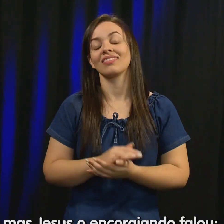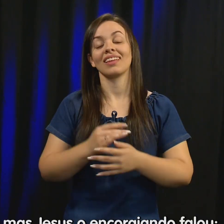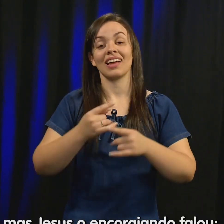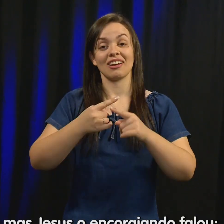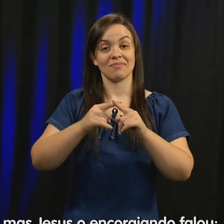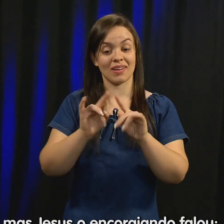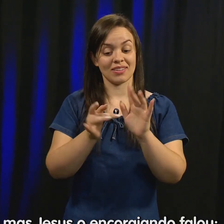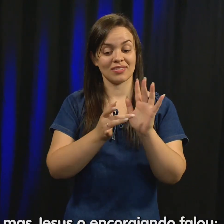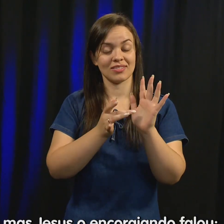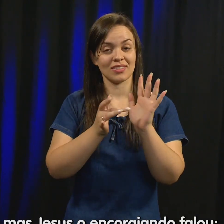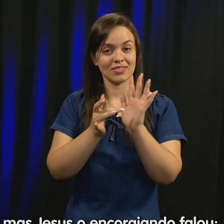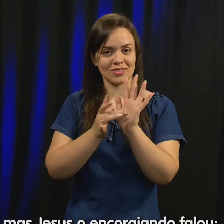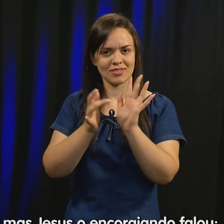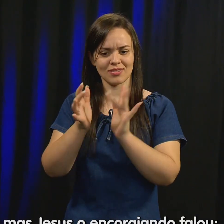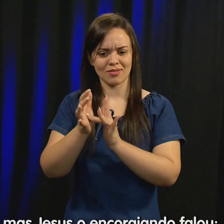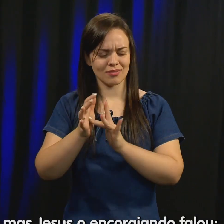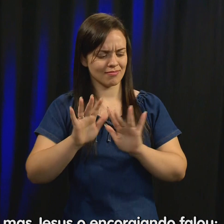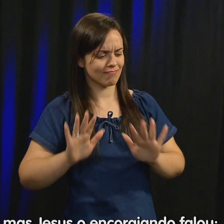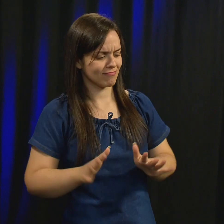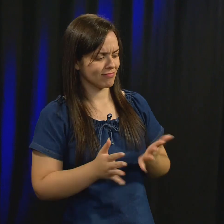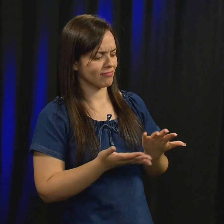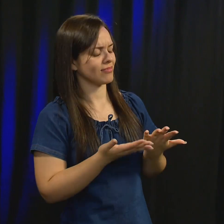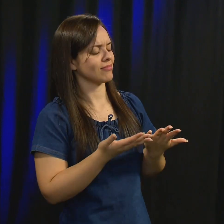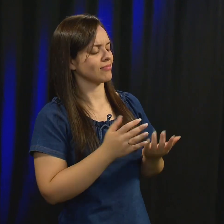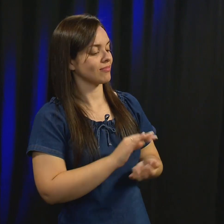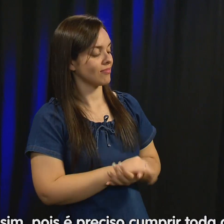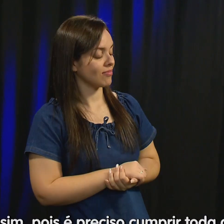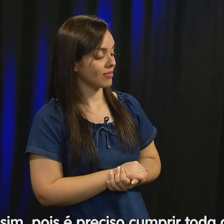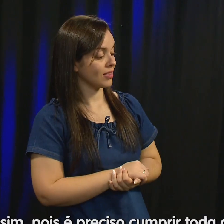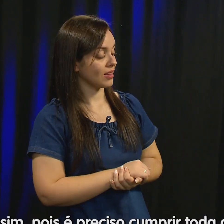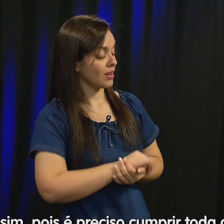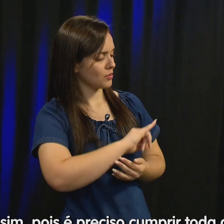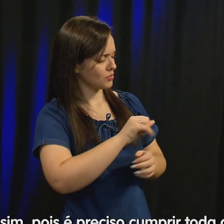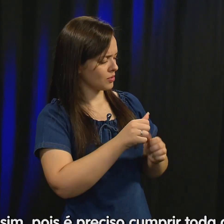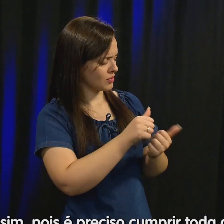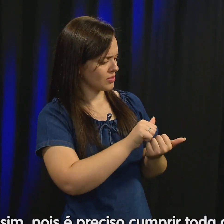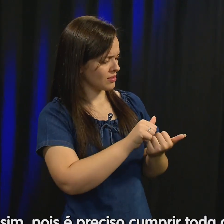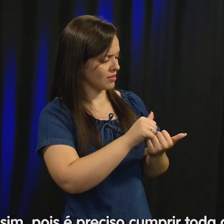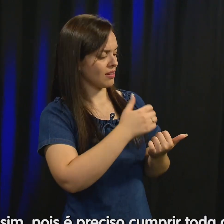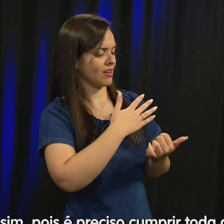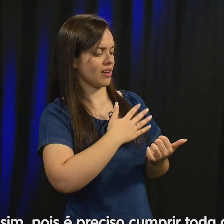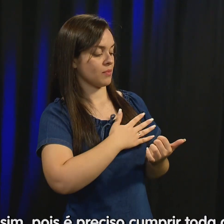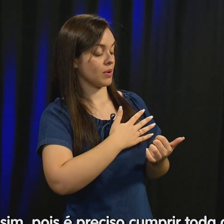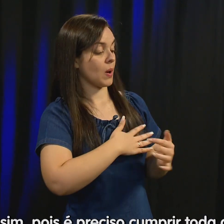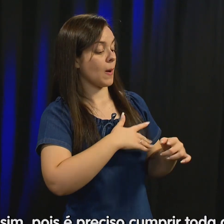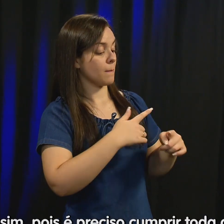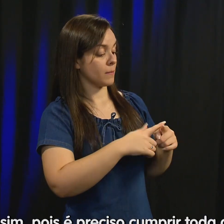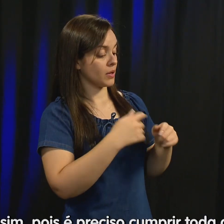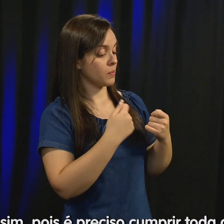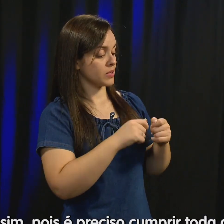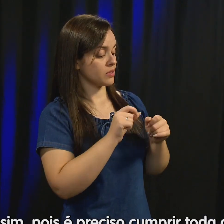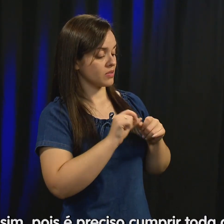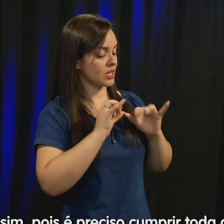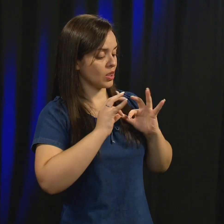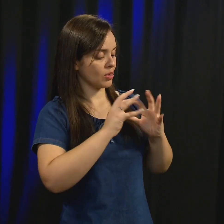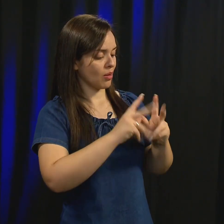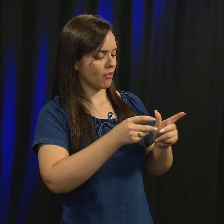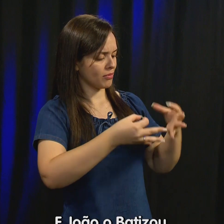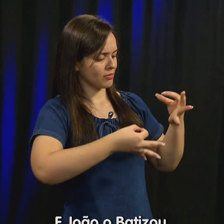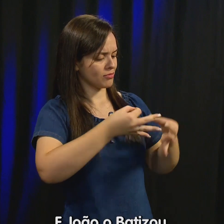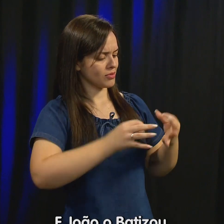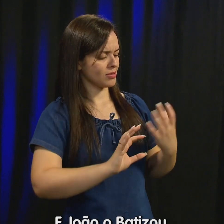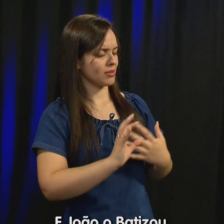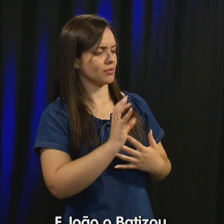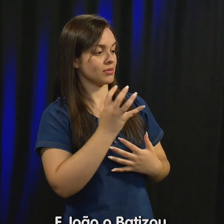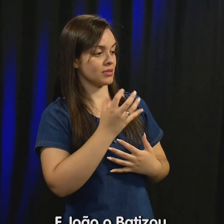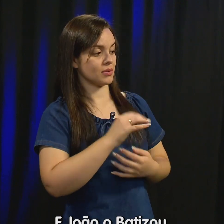Mas Jesus, o encorajando, falou: deixa assim, pois é preciso cumprir toda a justiça.